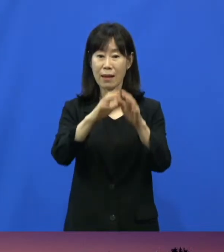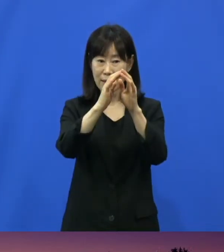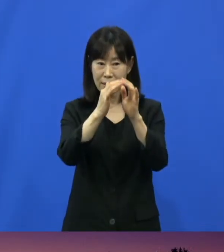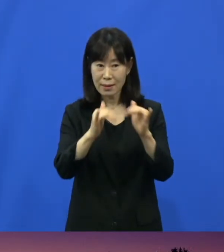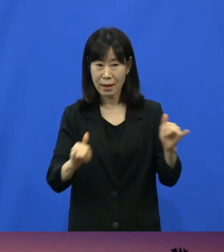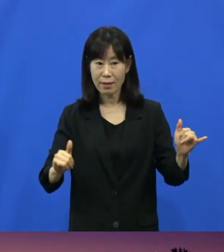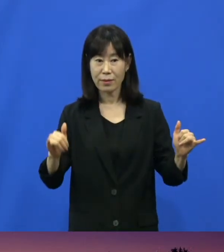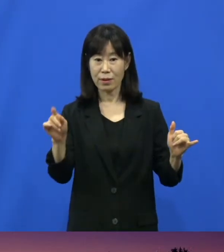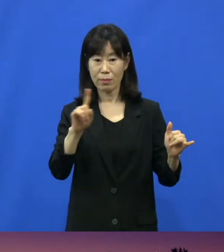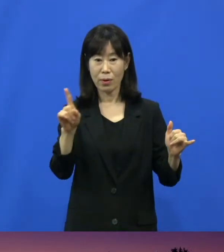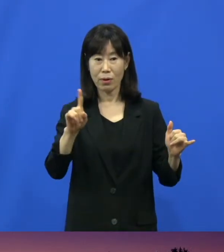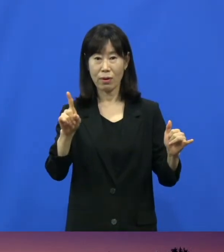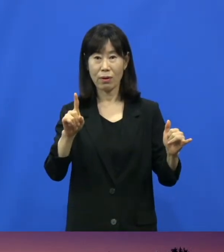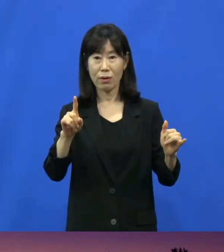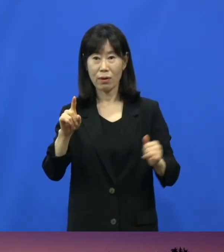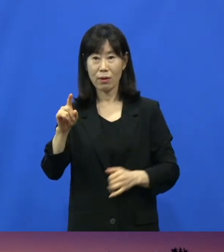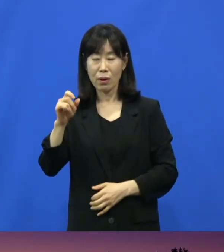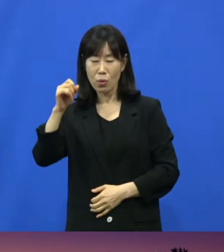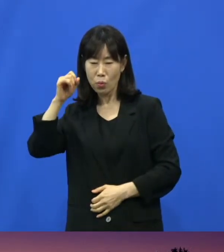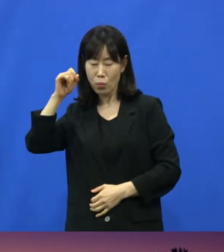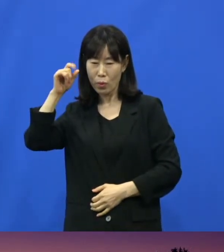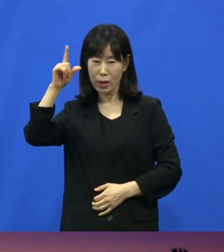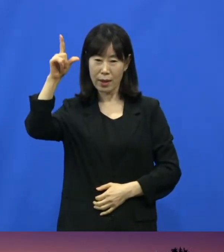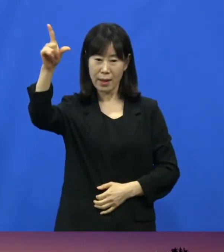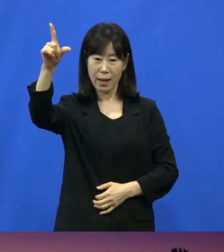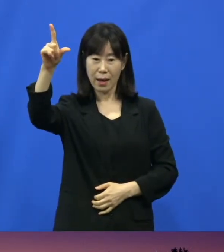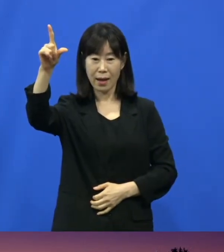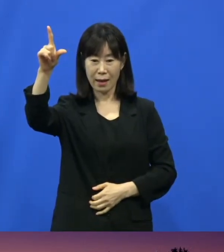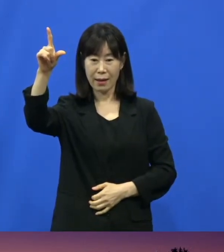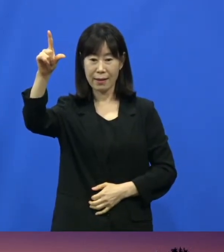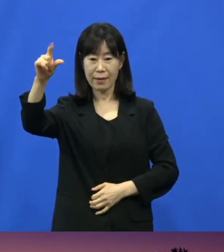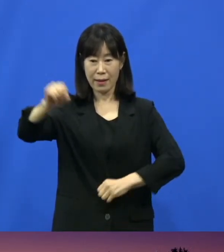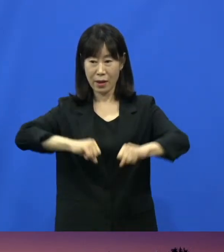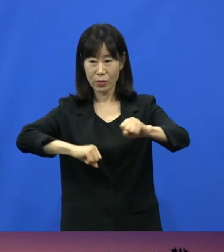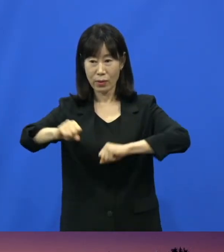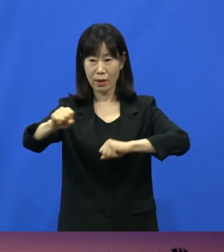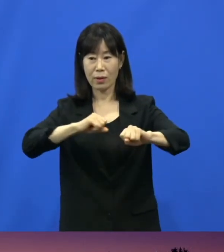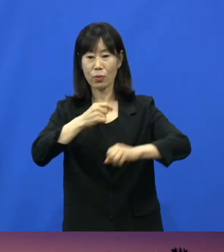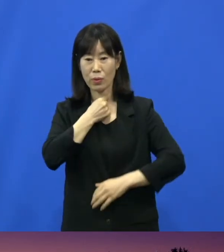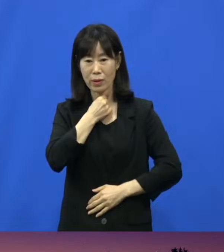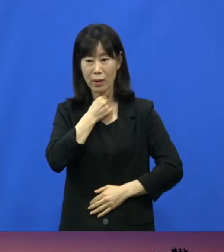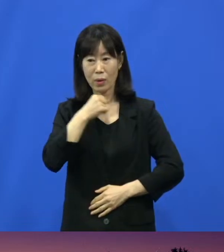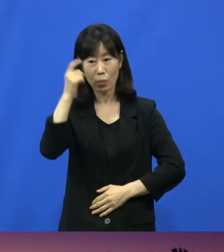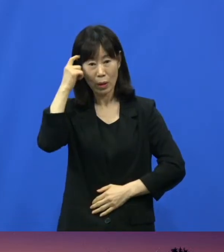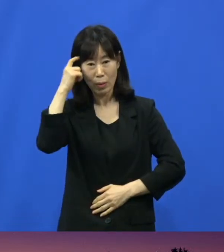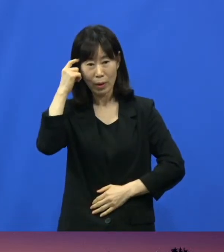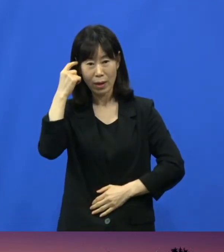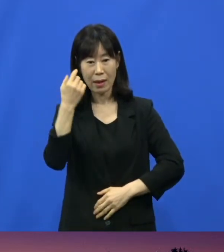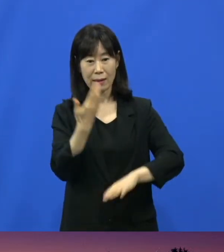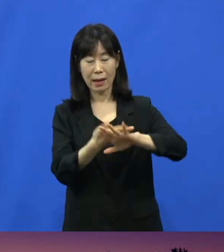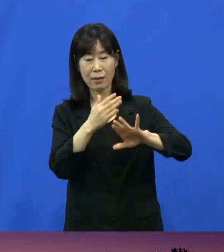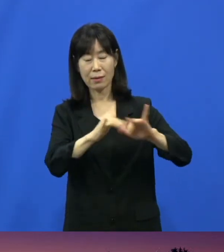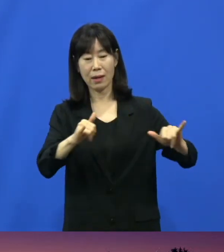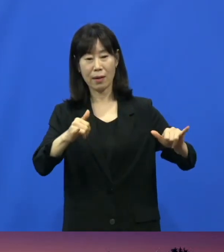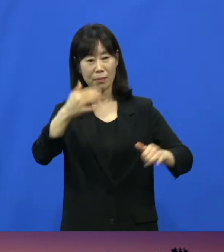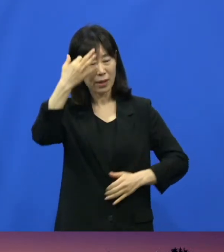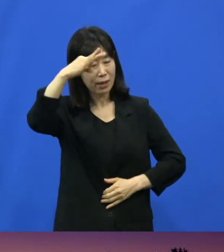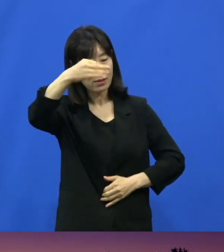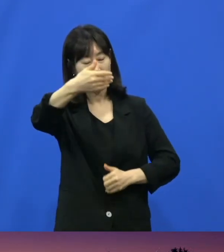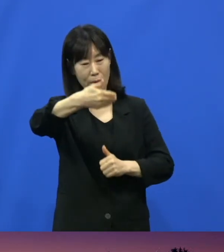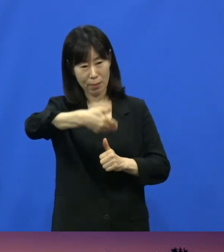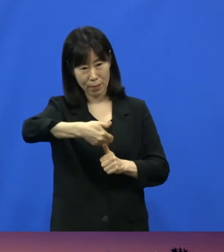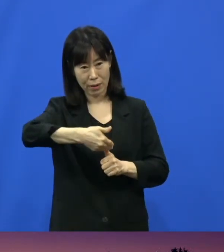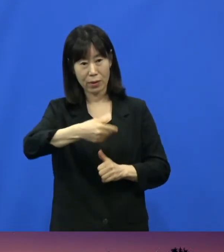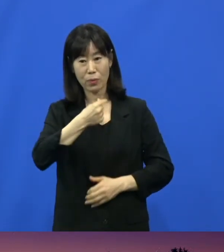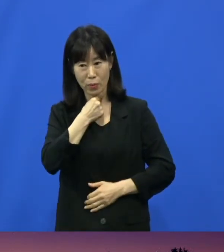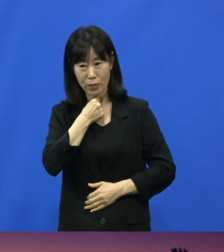사람들은 위대한 업적을 남기고 싶어해요. 왜냐하면 많은 사람들에게 기억되고 싶은 존재가 되길 원한다.